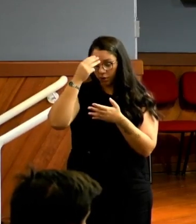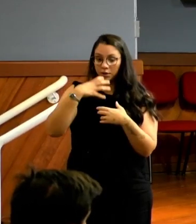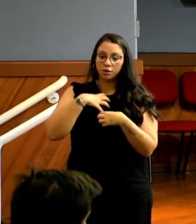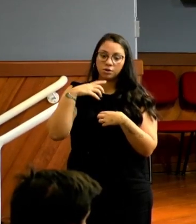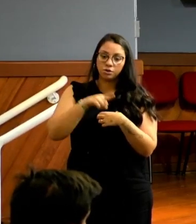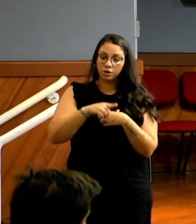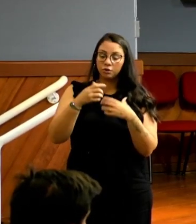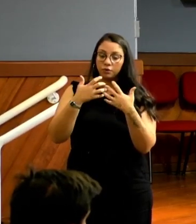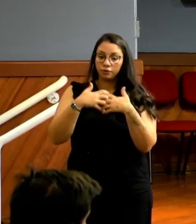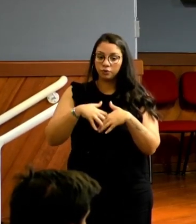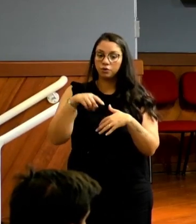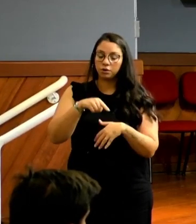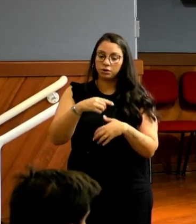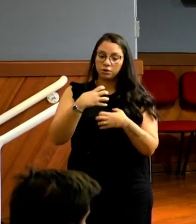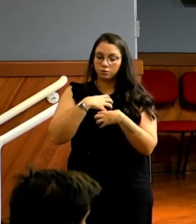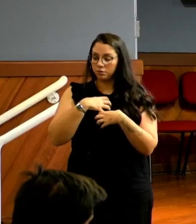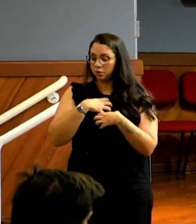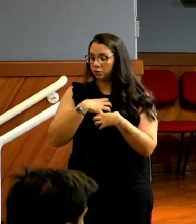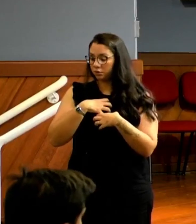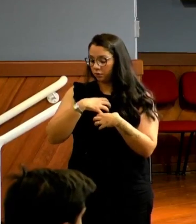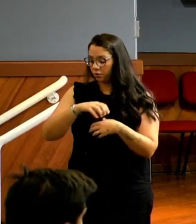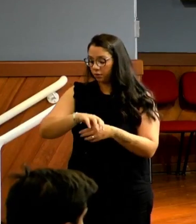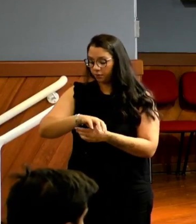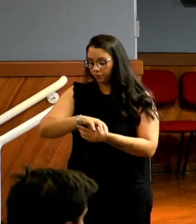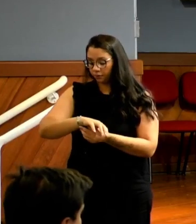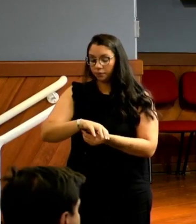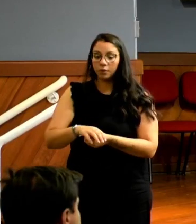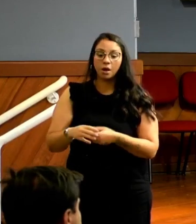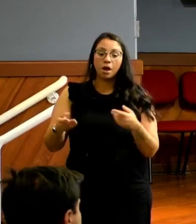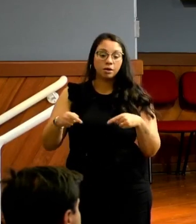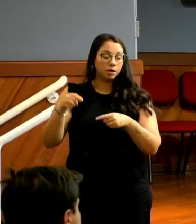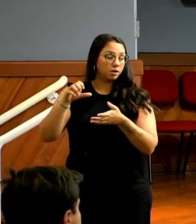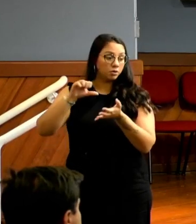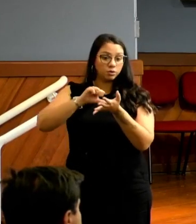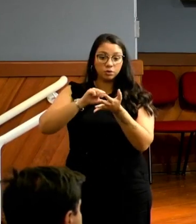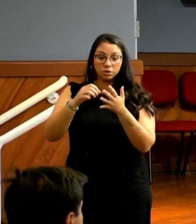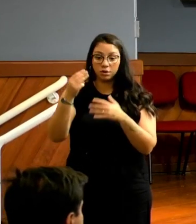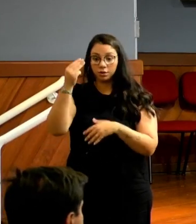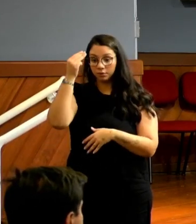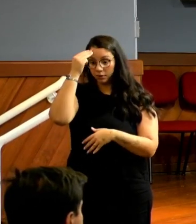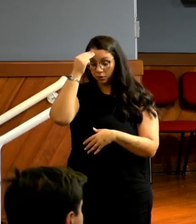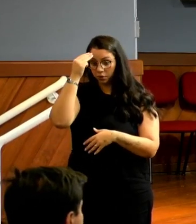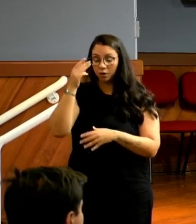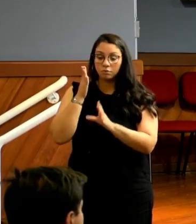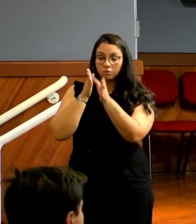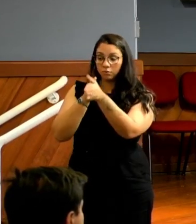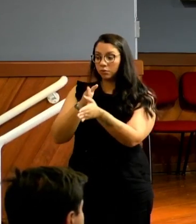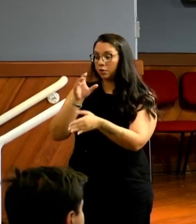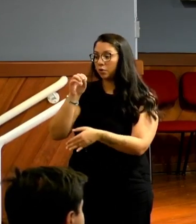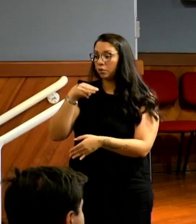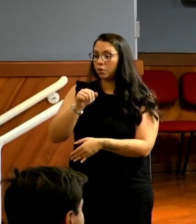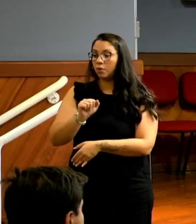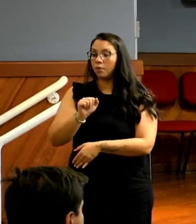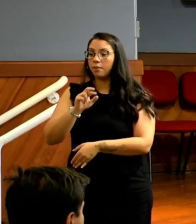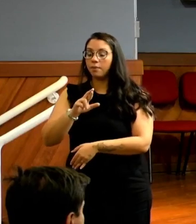E ele funciona disso seguindo essas normativas. Por exemplo, nós, o CMU, seguimos as normativas do CONARC, mas hoje a gente está vendo que elas,